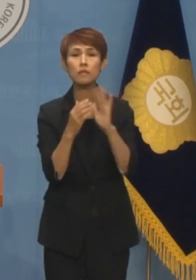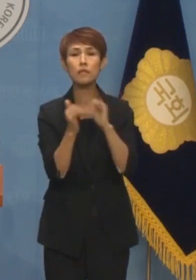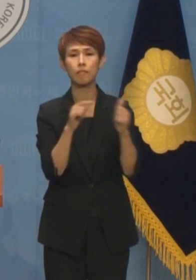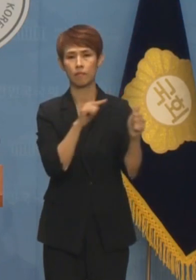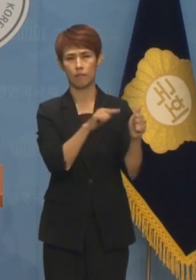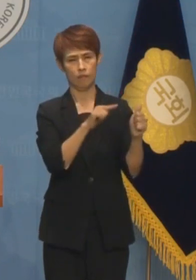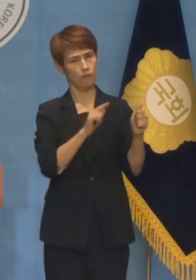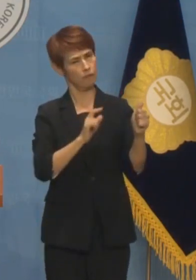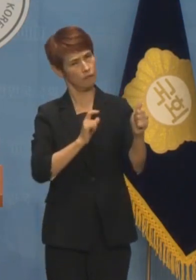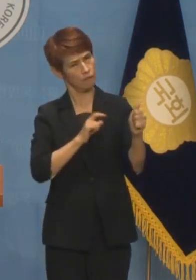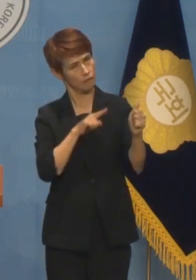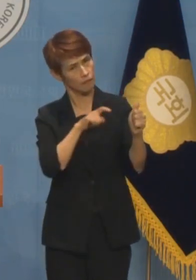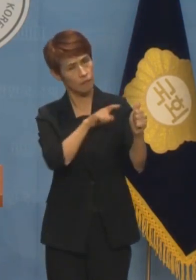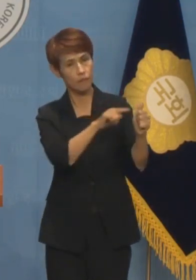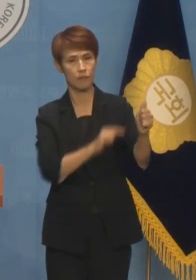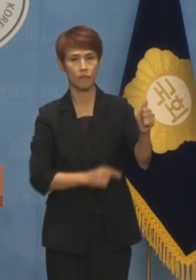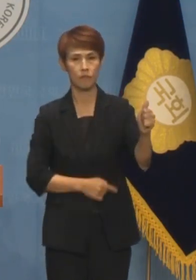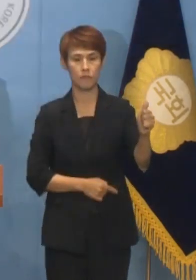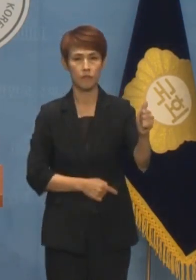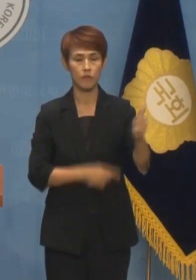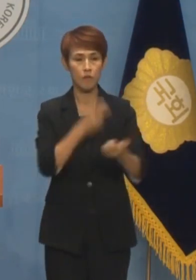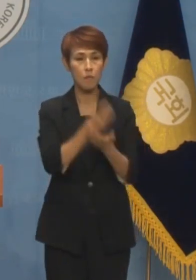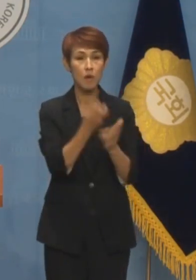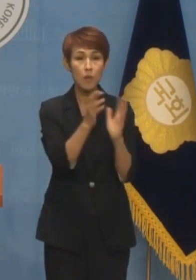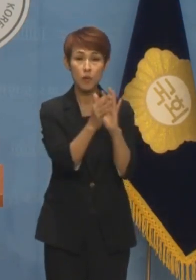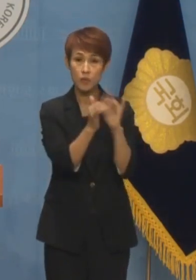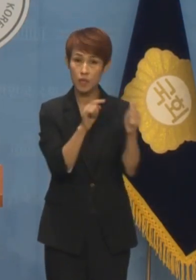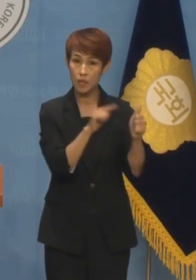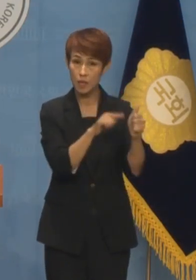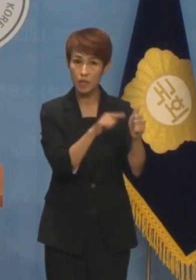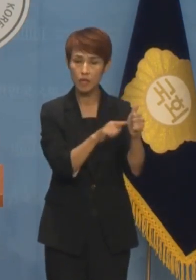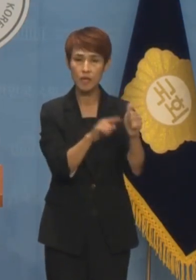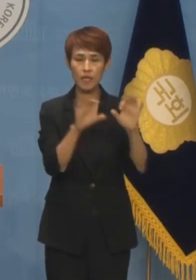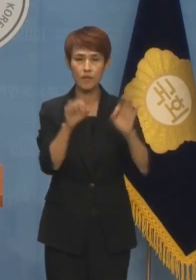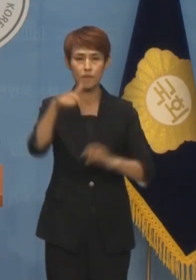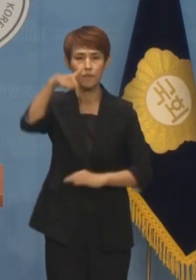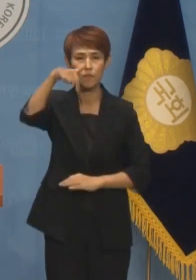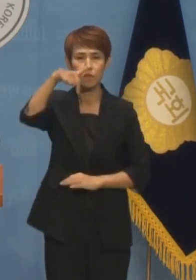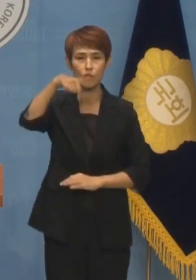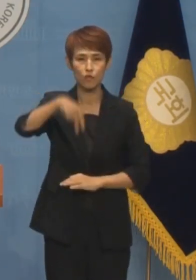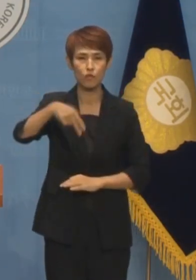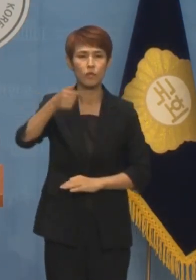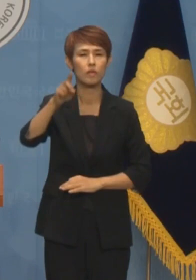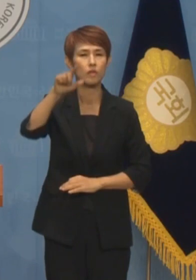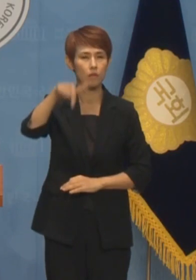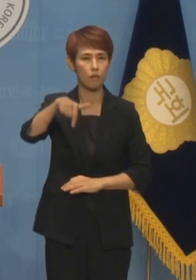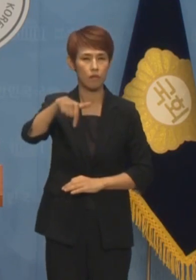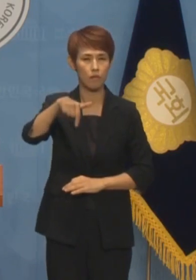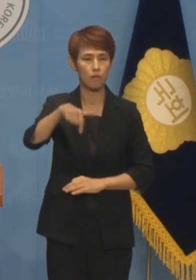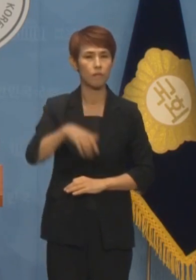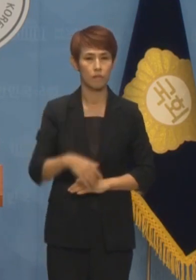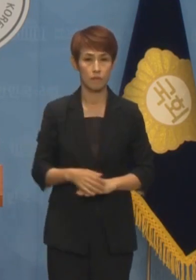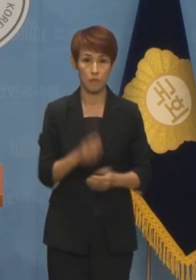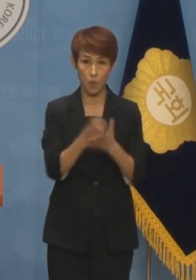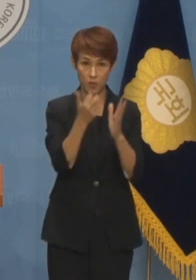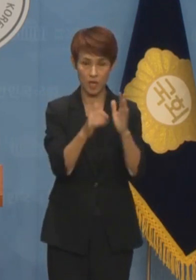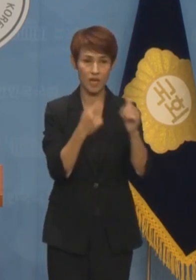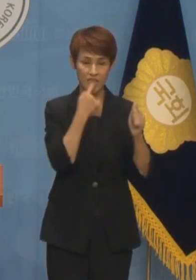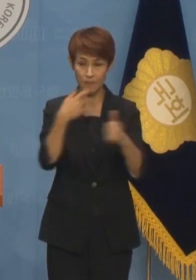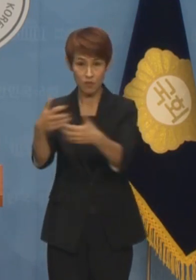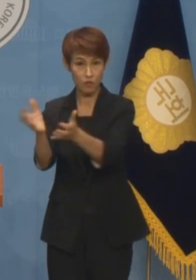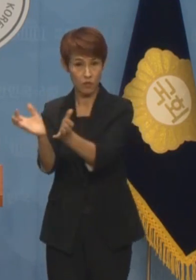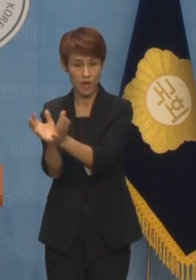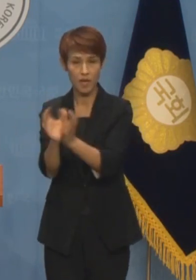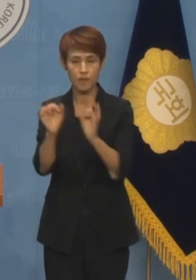의혹이 있습니다 해당 변호사는 김규현 변호사로 추정됩니다 김변호사는 민주당